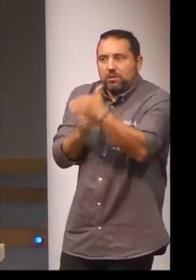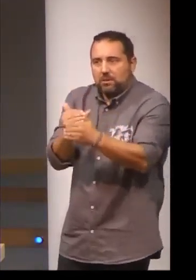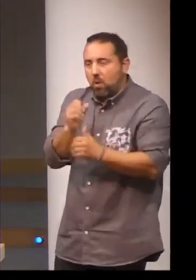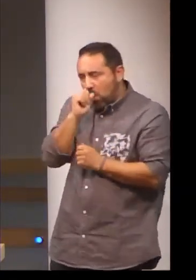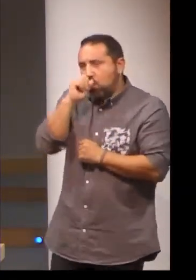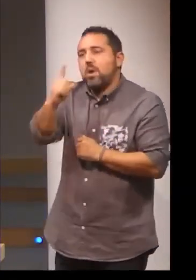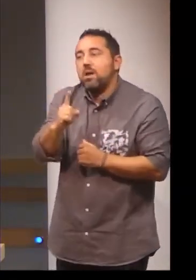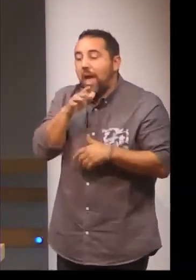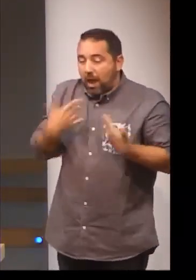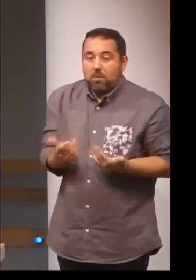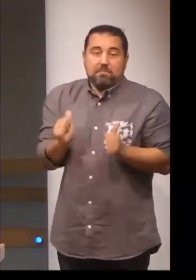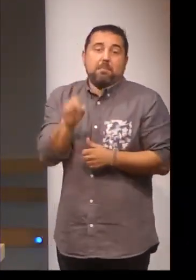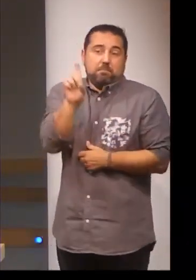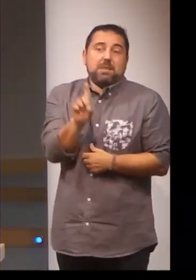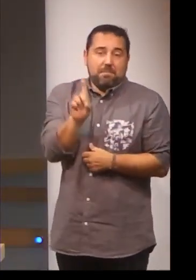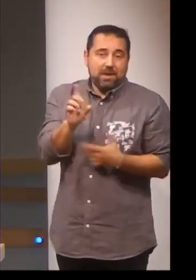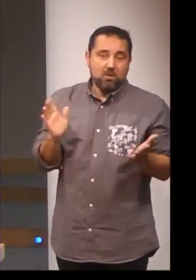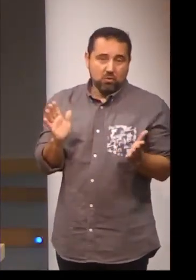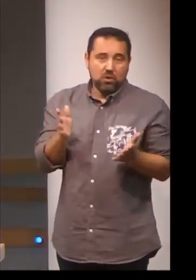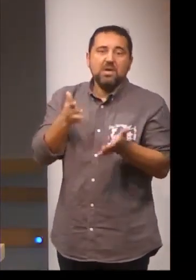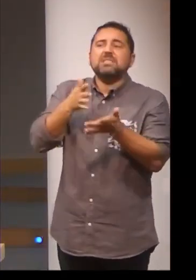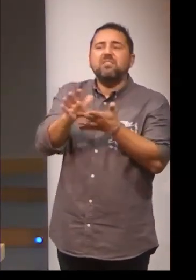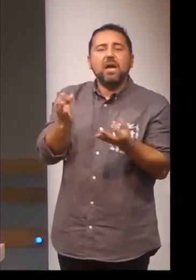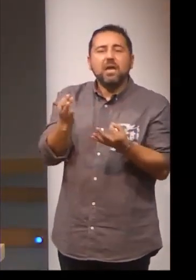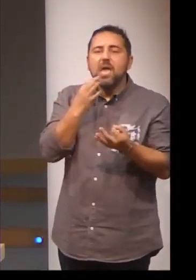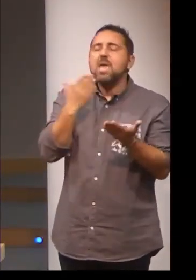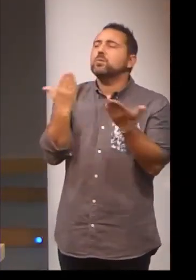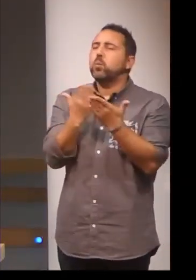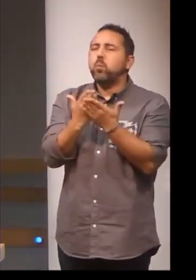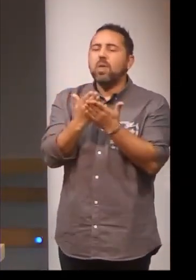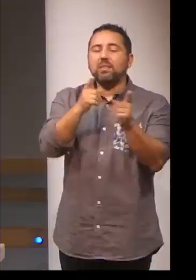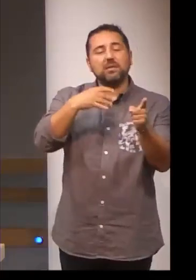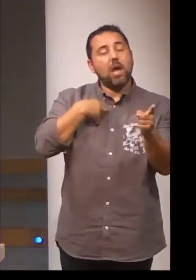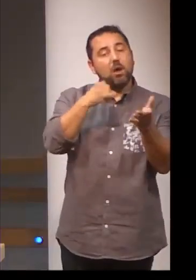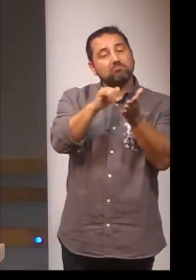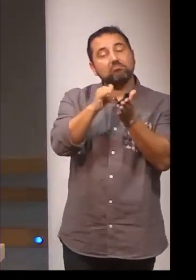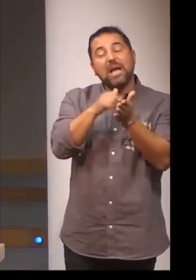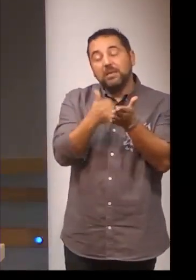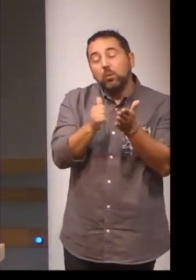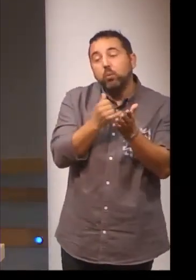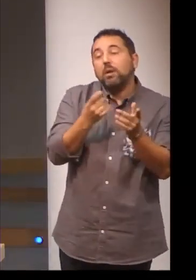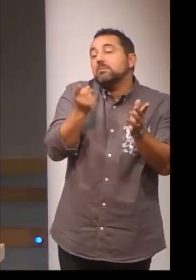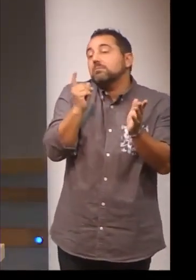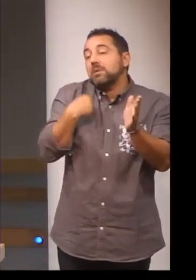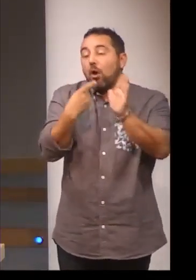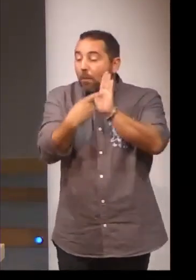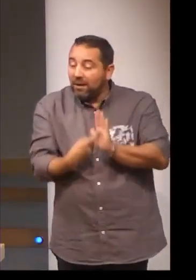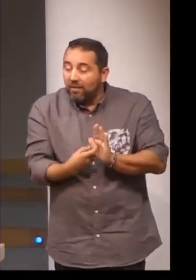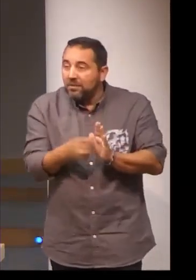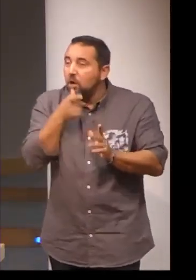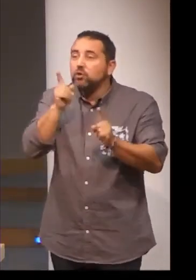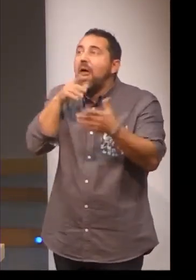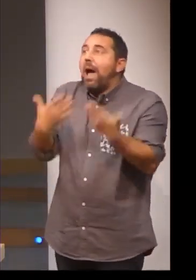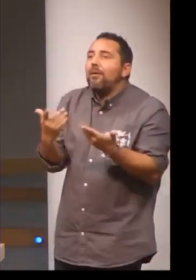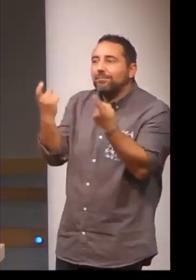año, estamos en primero. Esto implica que el estudiante que convalida varias asignaturas solamente va a poder cursar las que se están impartiendo ahora,